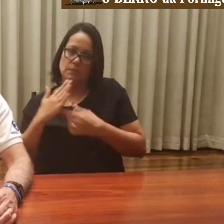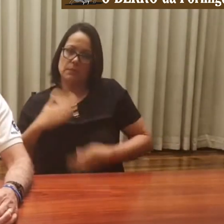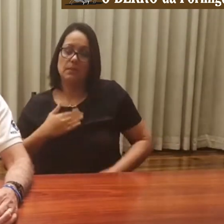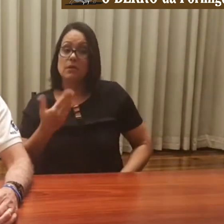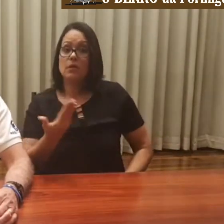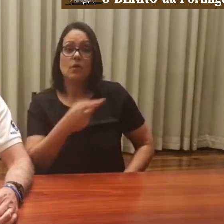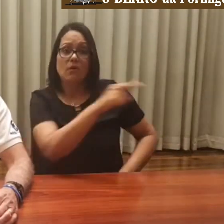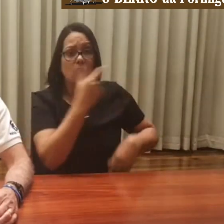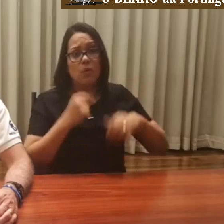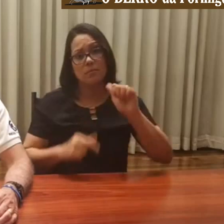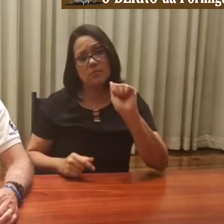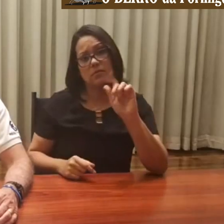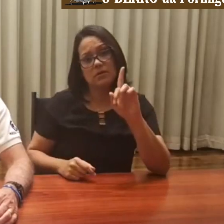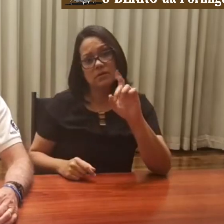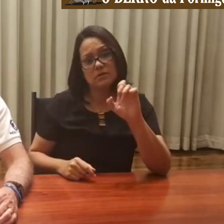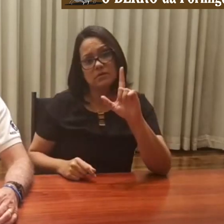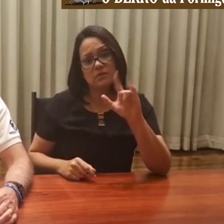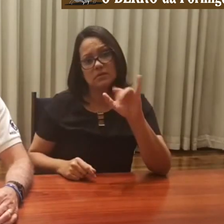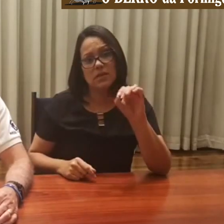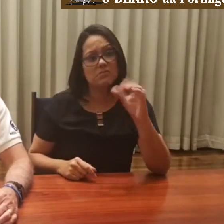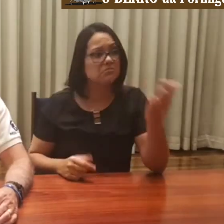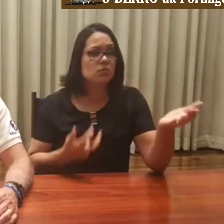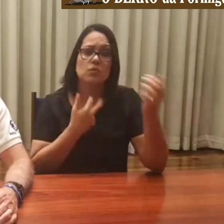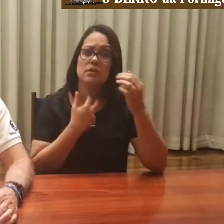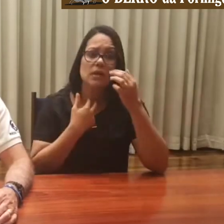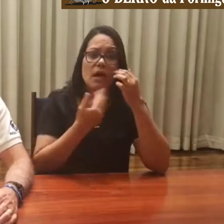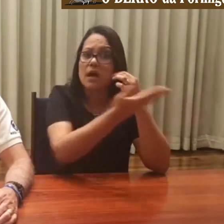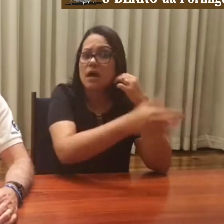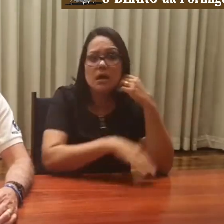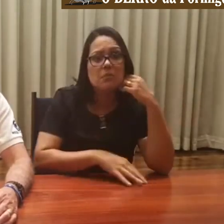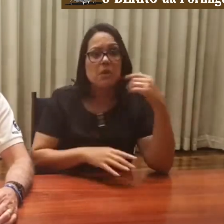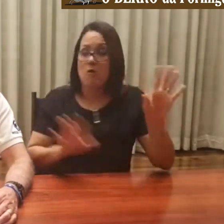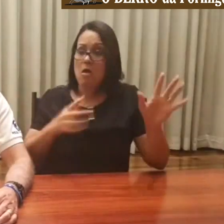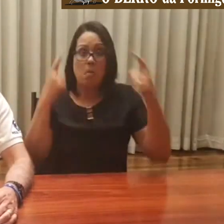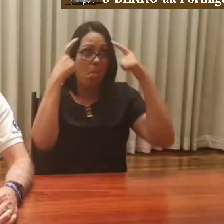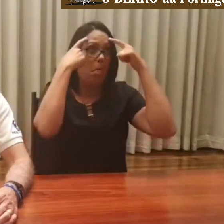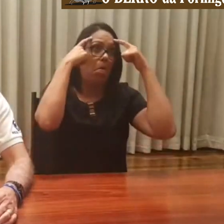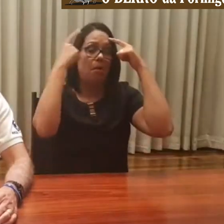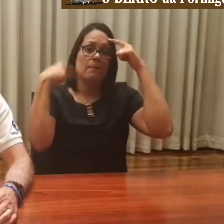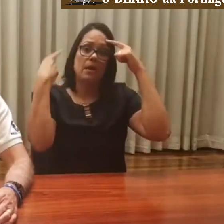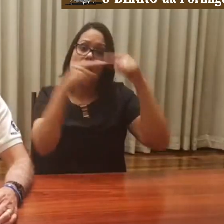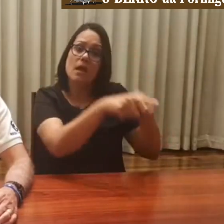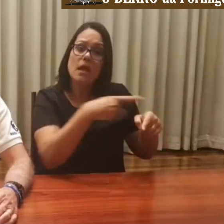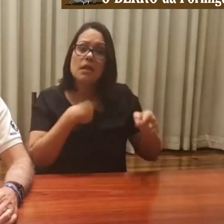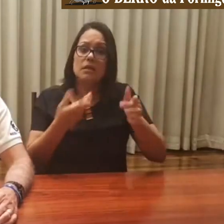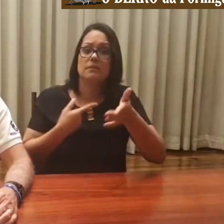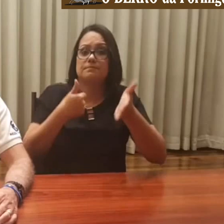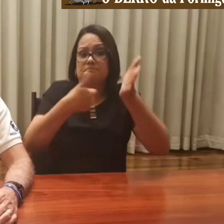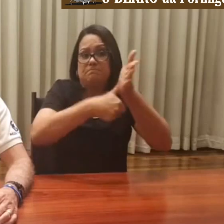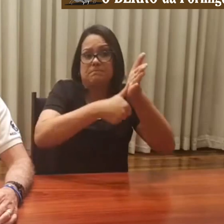que, se o Adélio resolver entrar na delação premiada, não vale mais porque ele é maluco. Ele foi filiado ao PSOL até 2014.